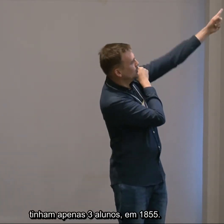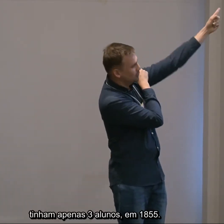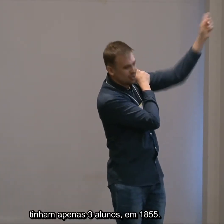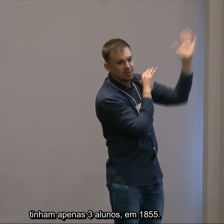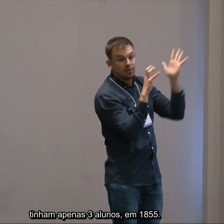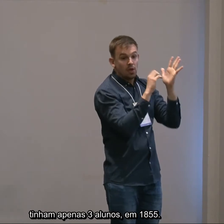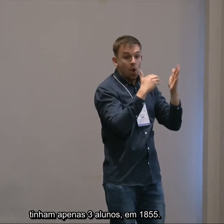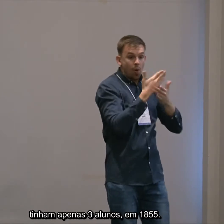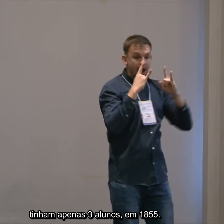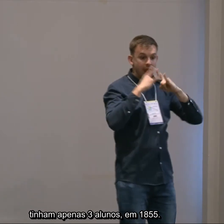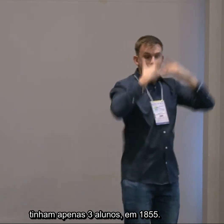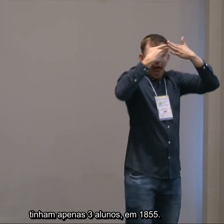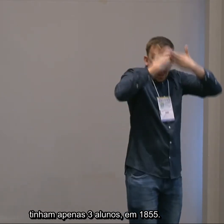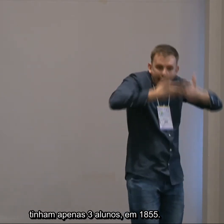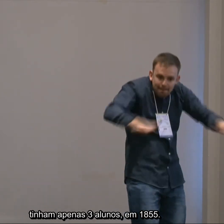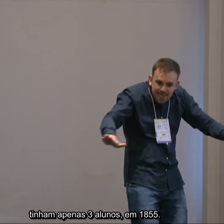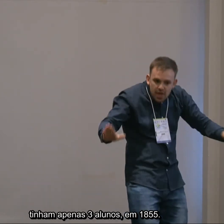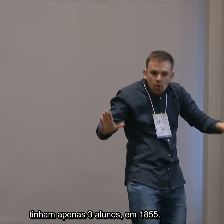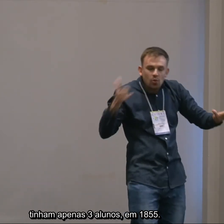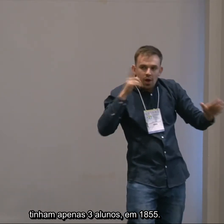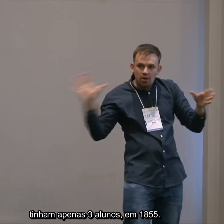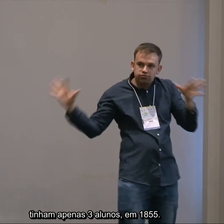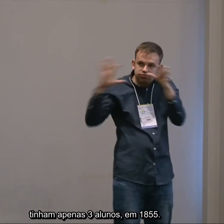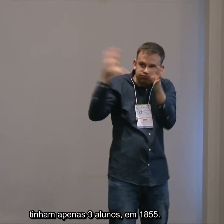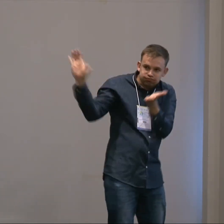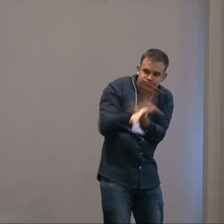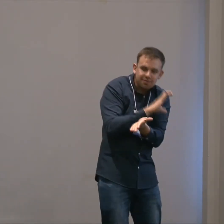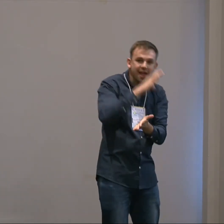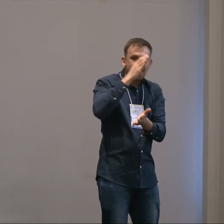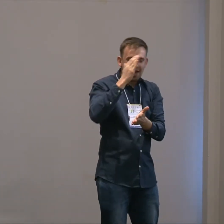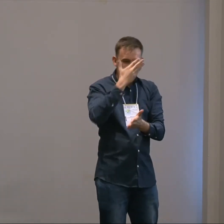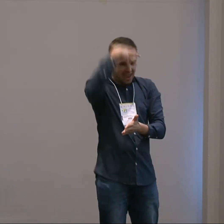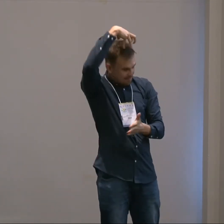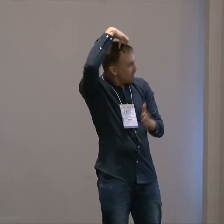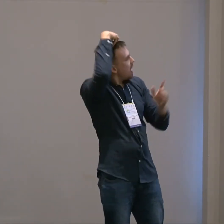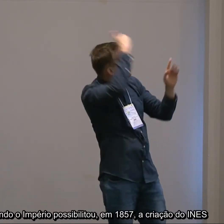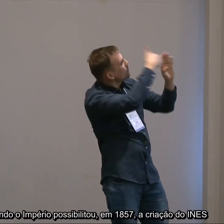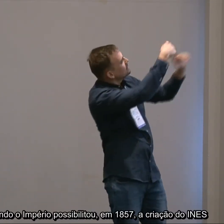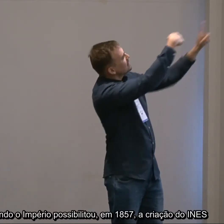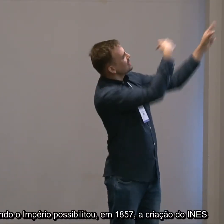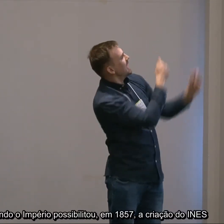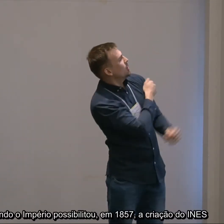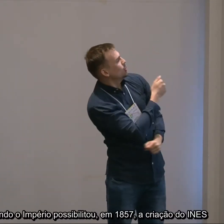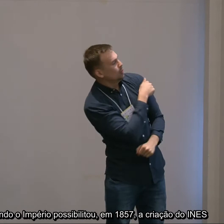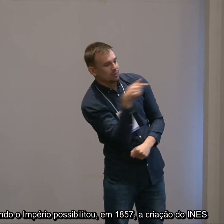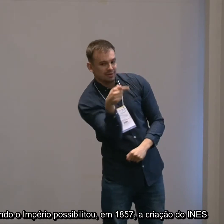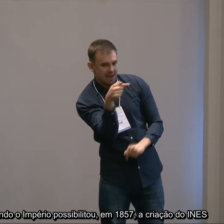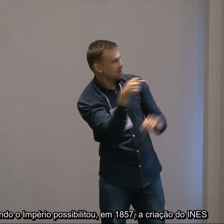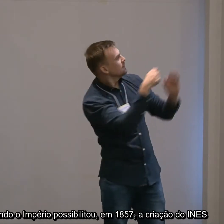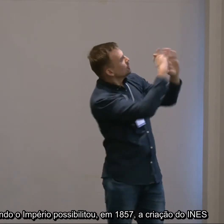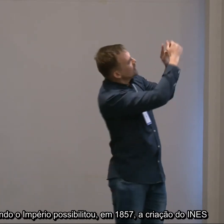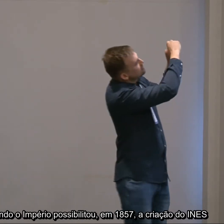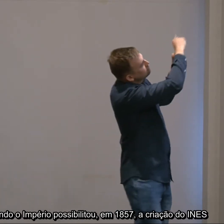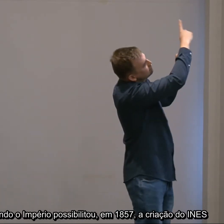tinham apenas três alunos em 1855 quando o império então possibilitou